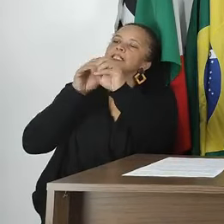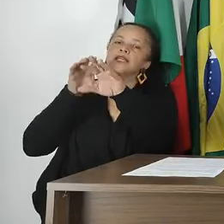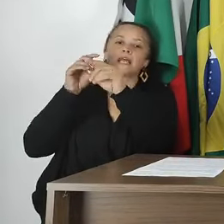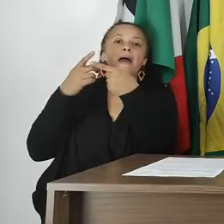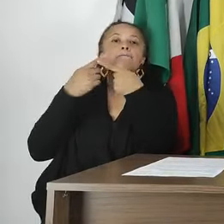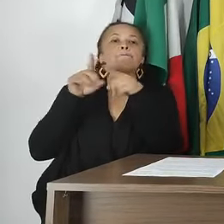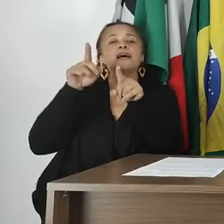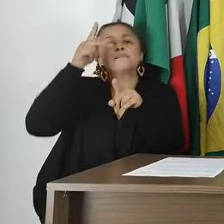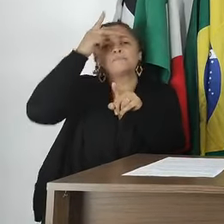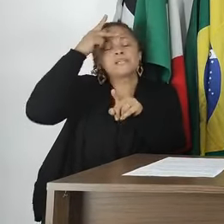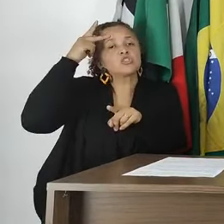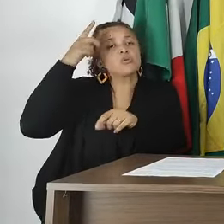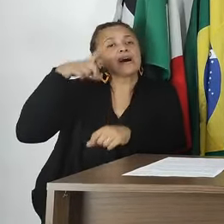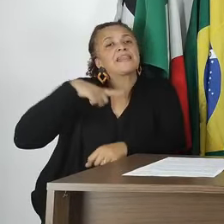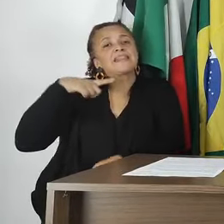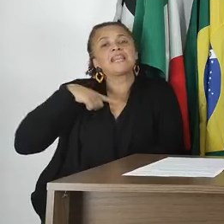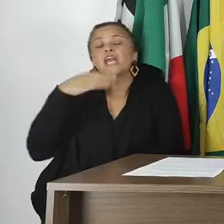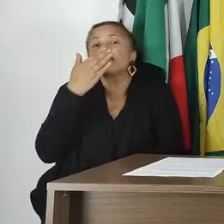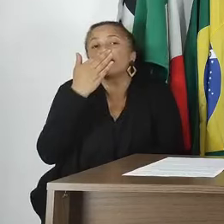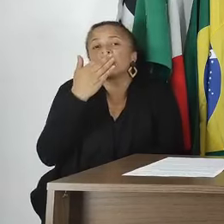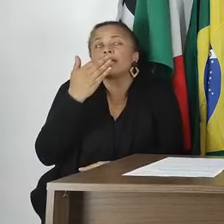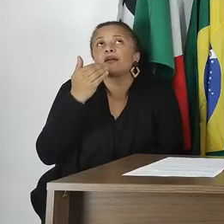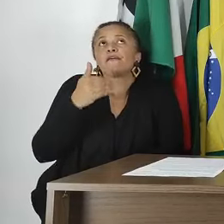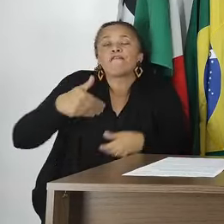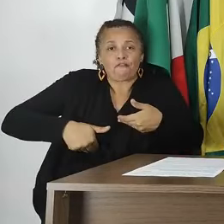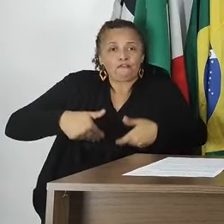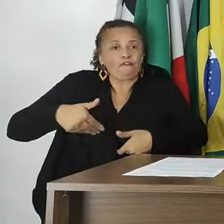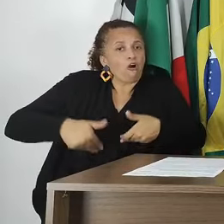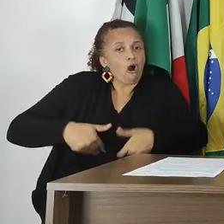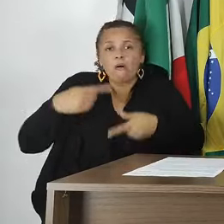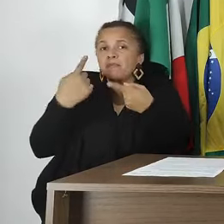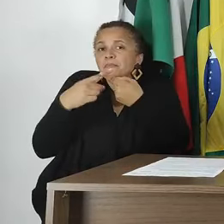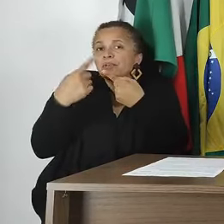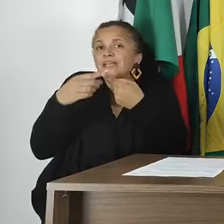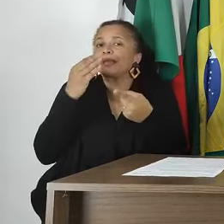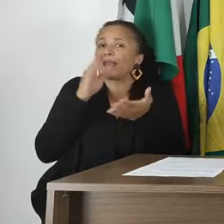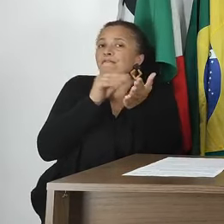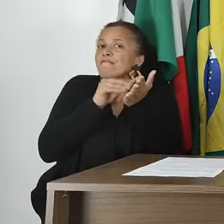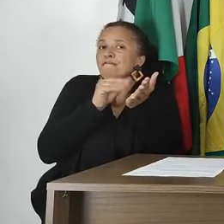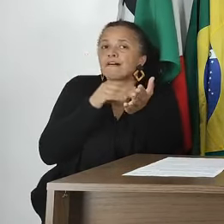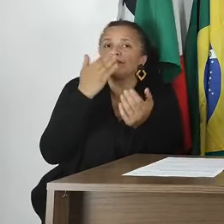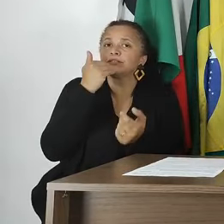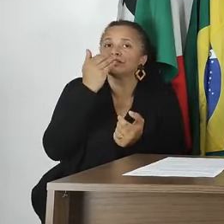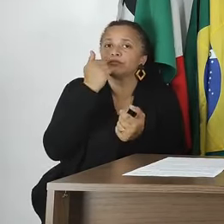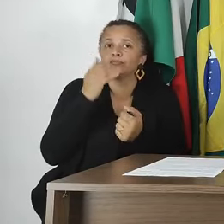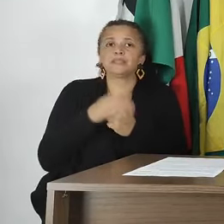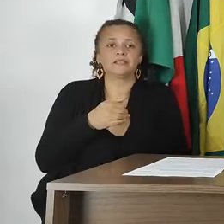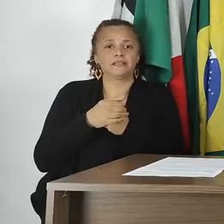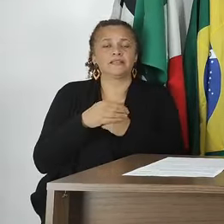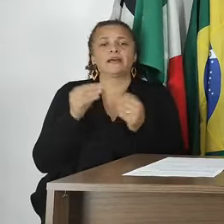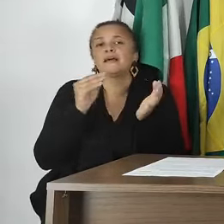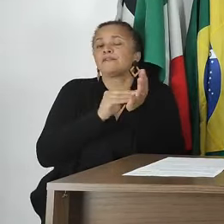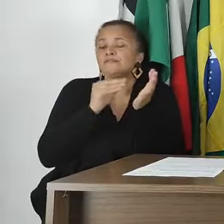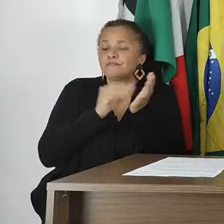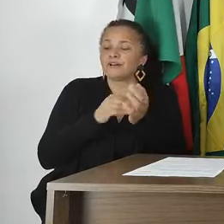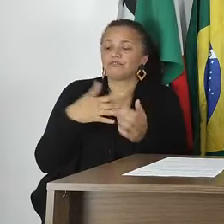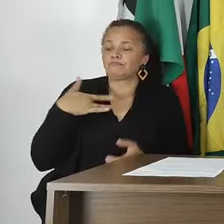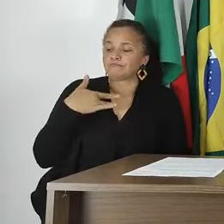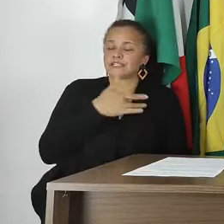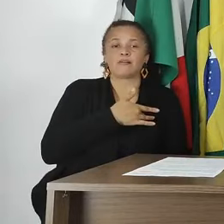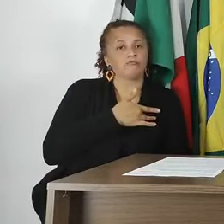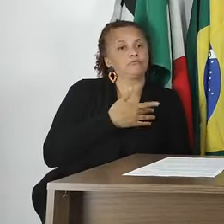com dificuldade na área da alimentação, na área da saúde. Então, nós